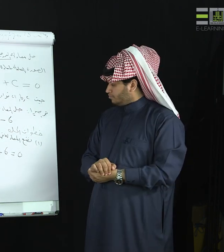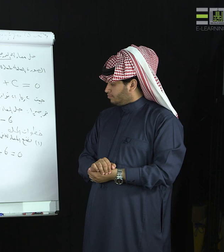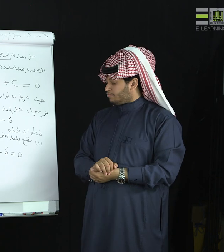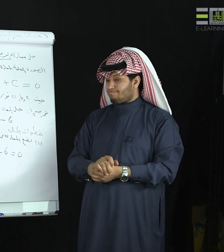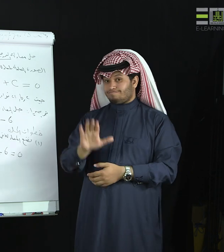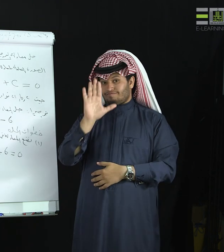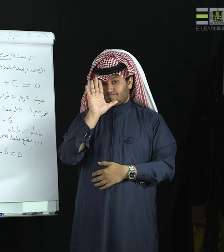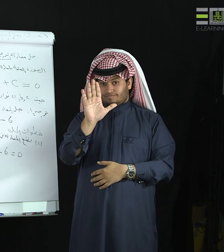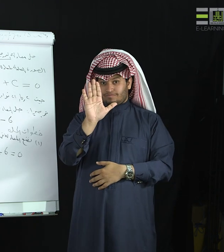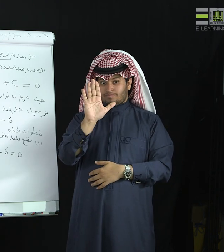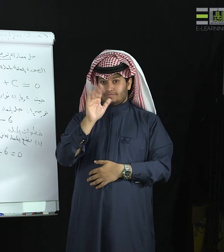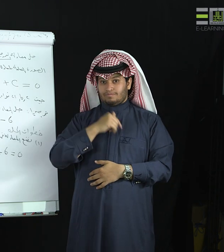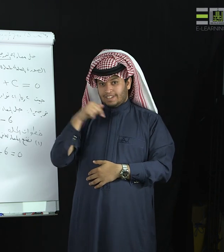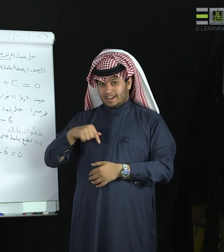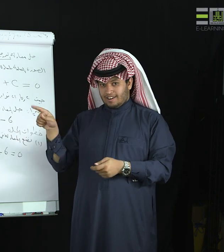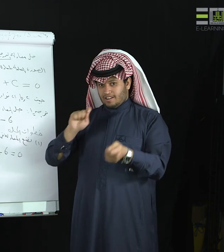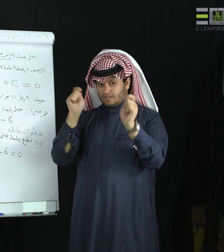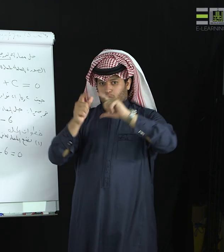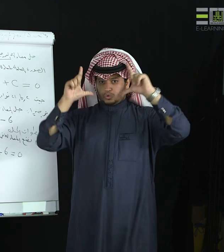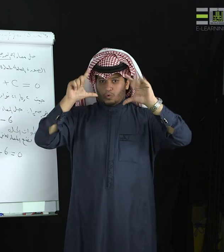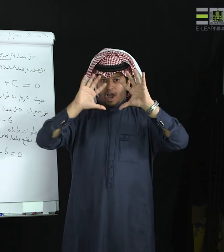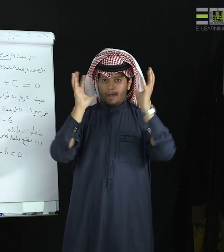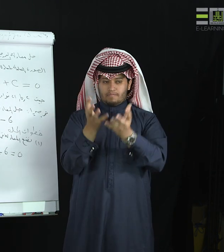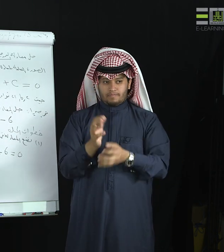طيب، بعد ما نحولها للصورة العامة